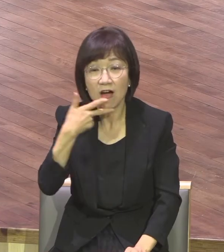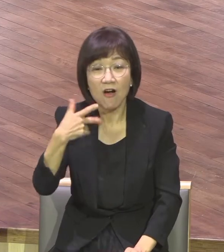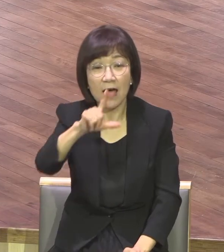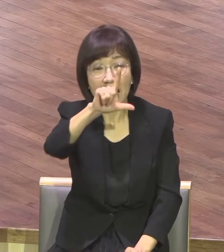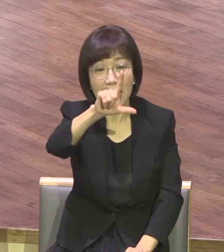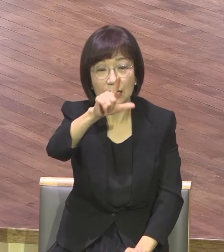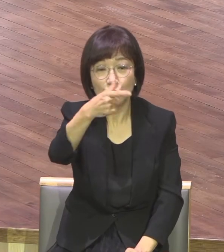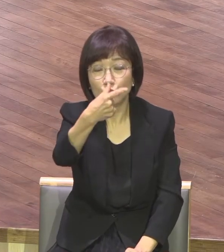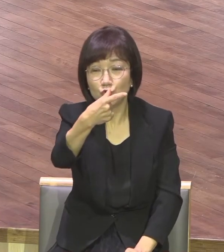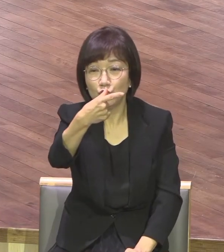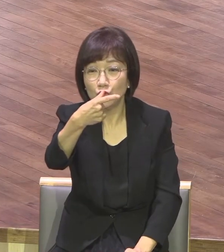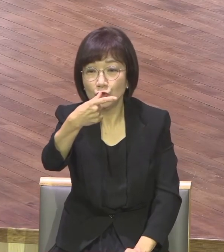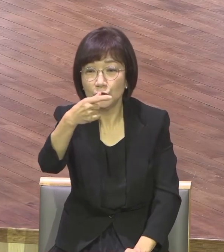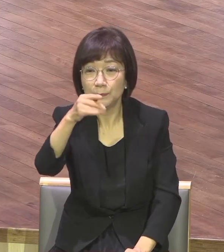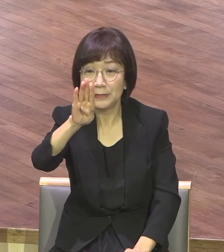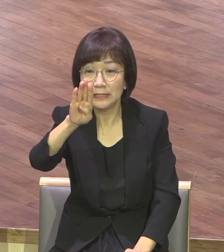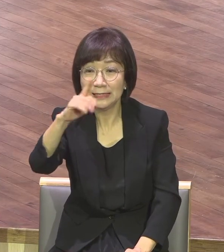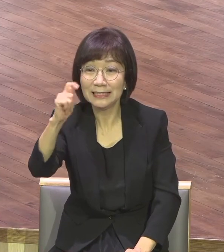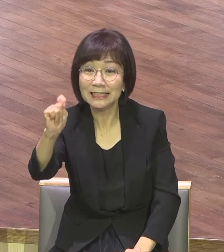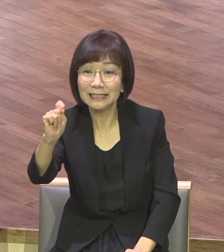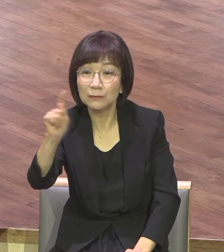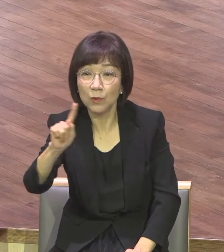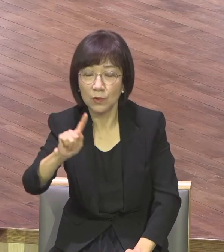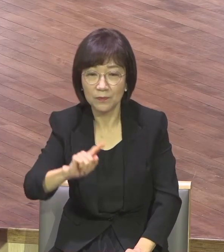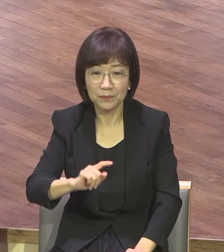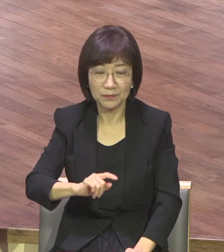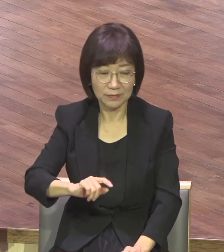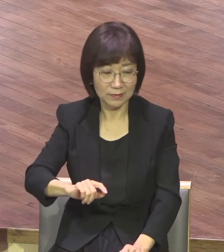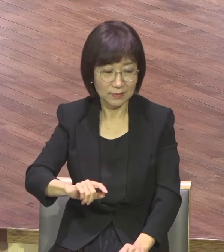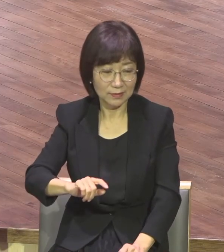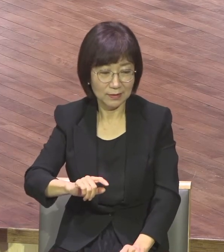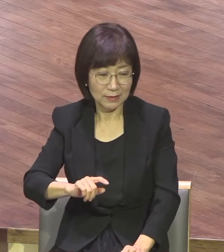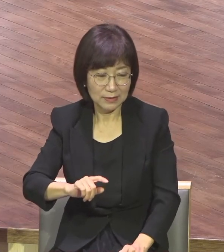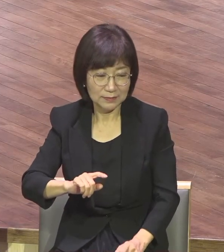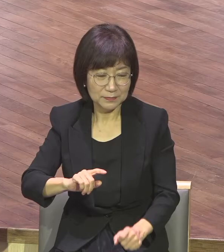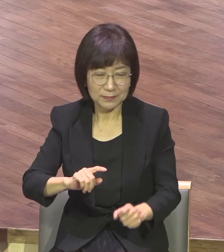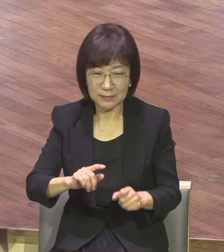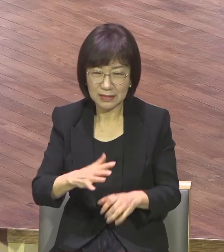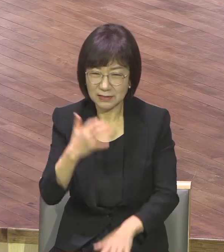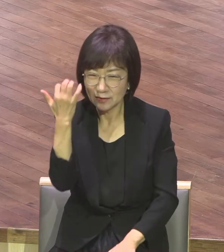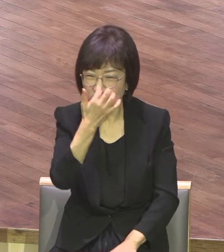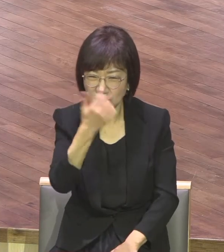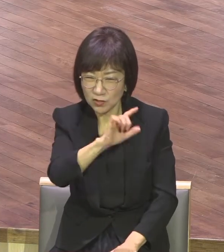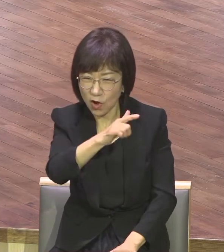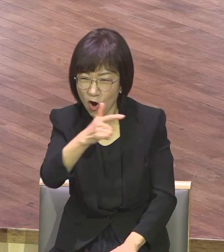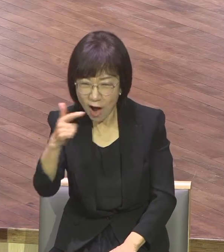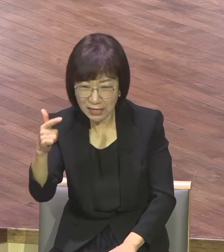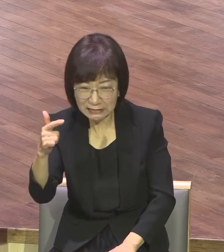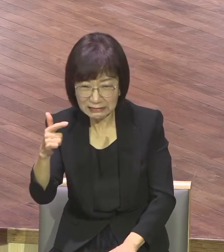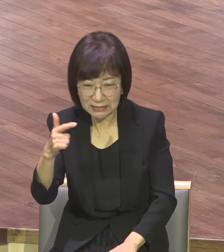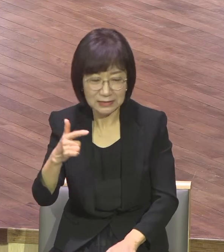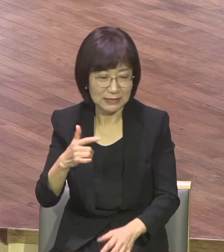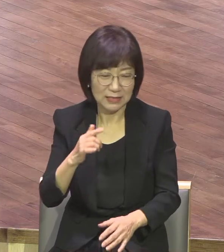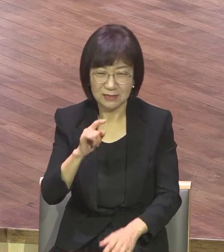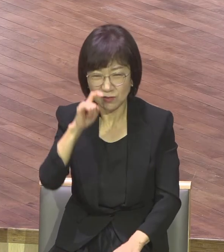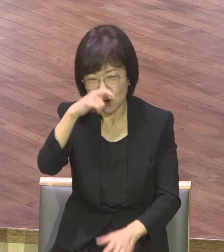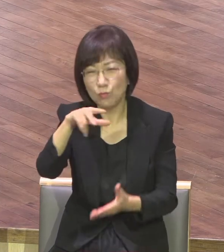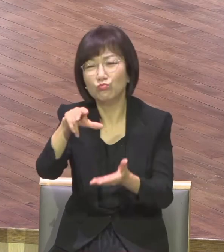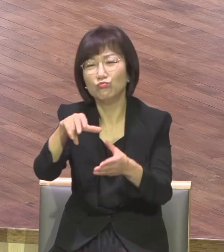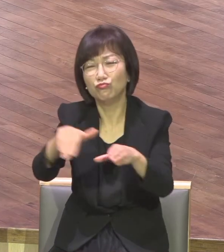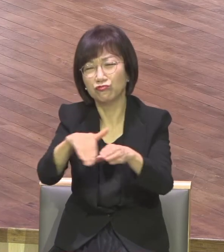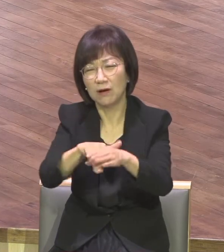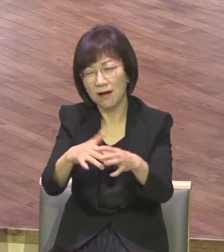LGBT 문화가 있습니다. LGBT 카이어 문화 그렇게 재앙 현장이 완전히